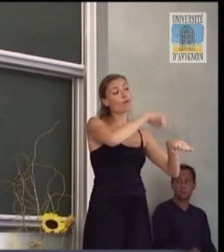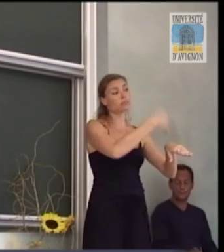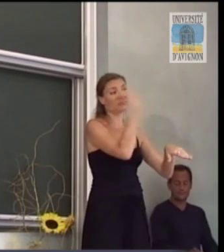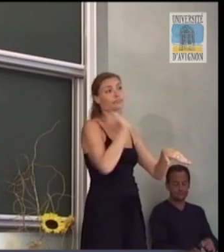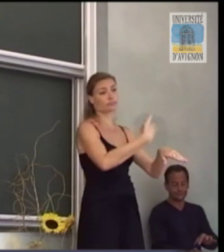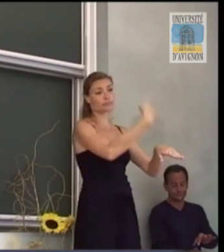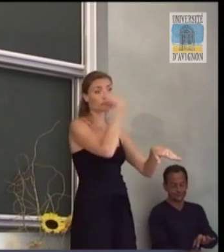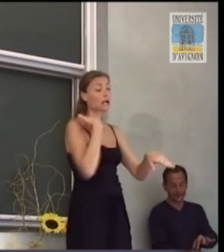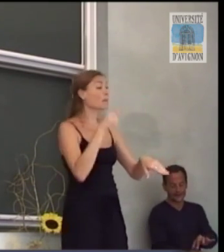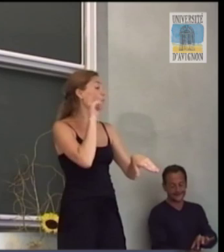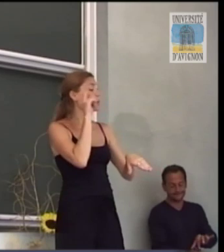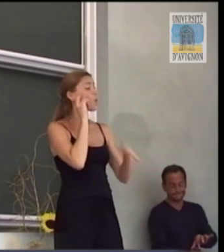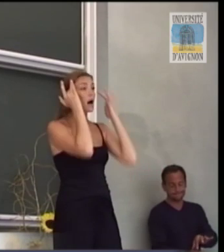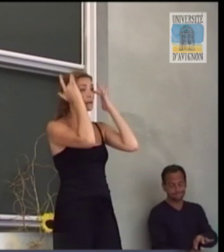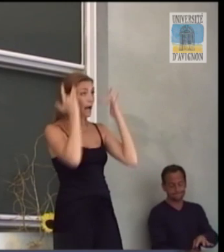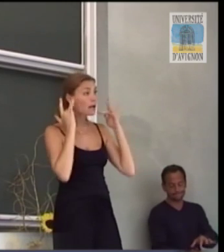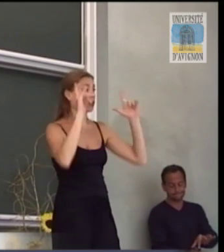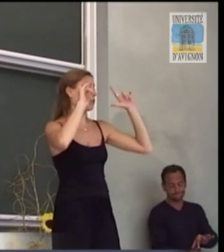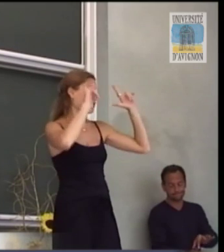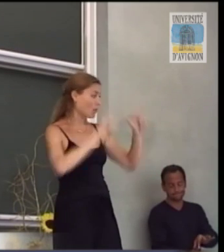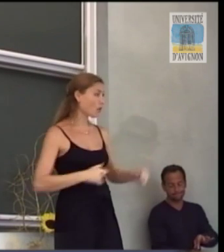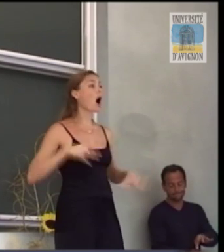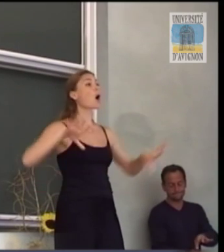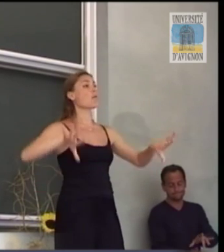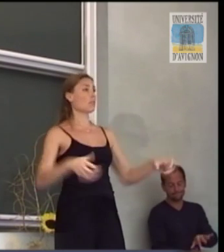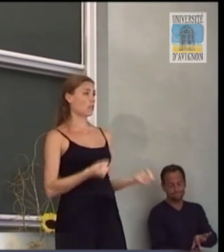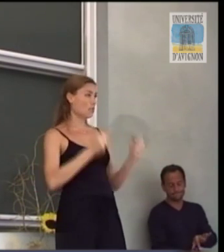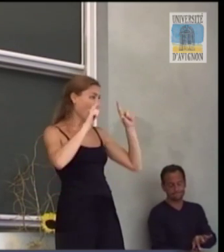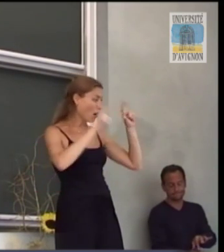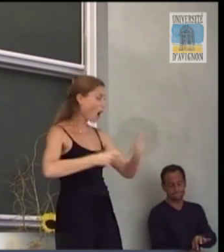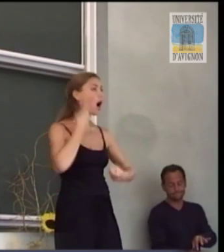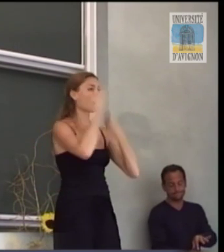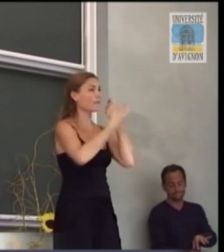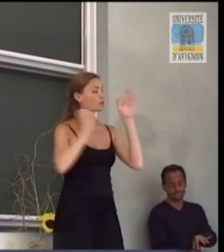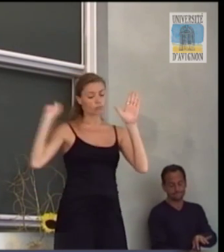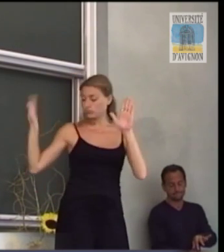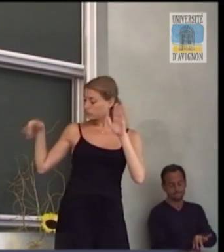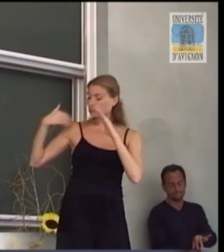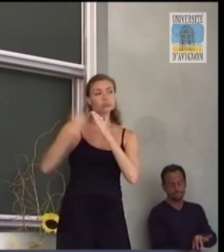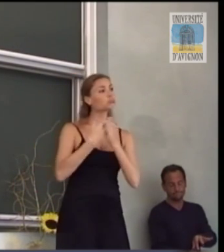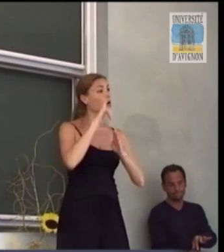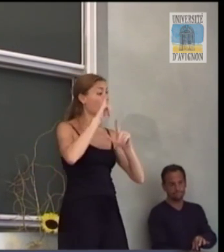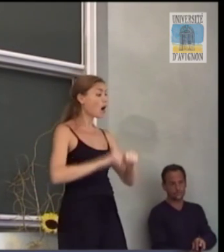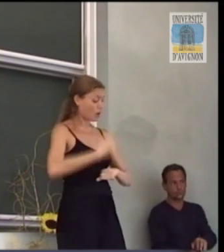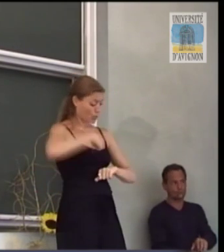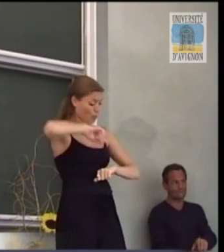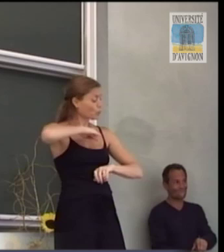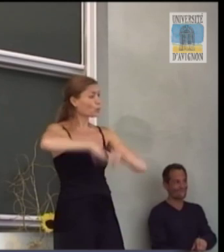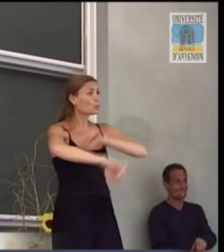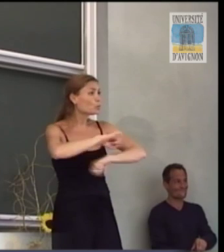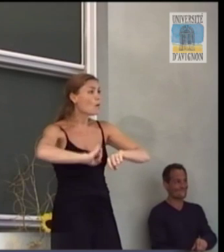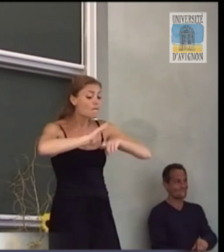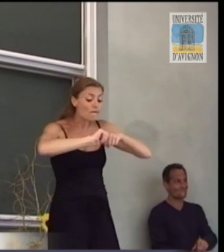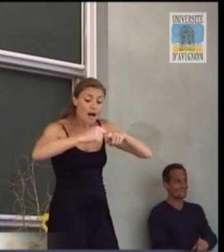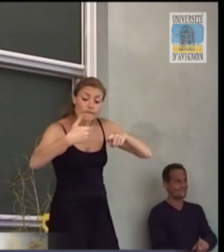nos expériences, nos réflexions, car ils ne doivent surtout pas s'en priver, d'abord parce que si on a réussi à avoir toutes ces réflexions, c'est grâce